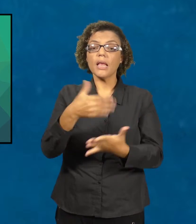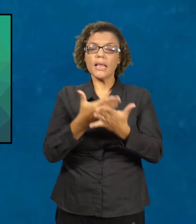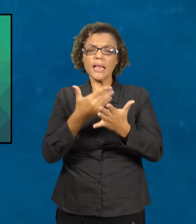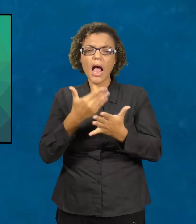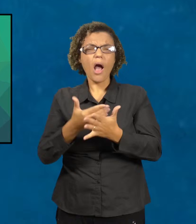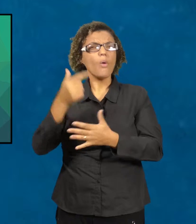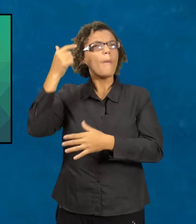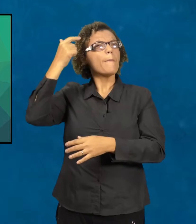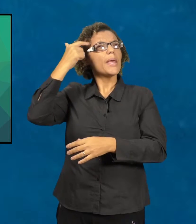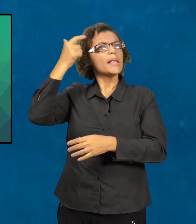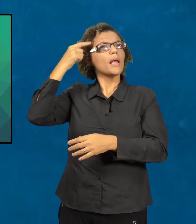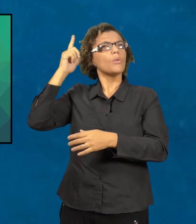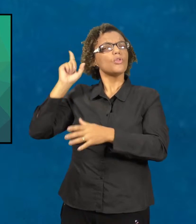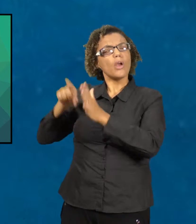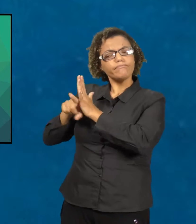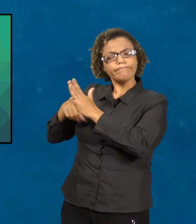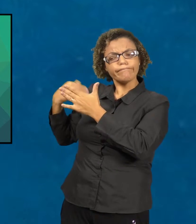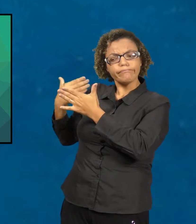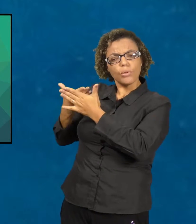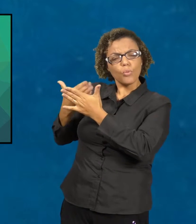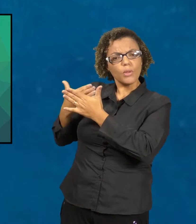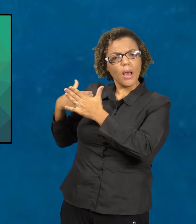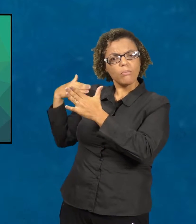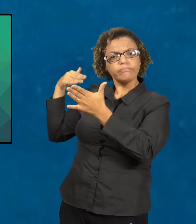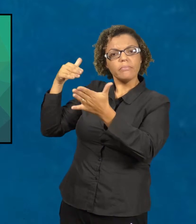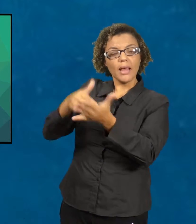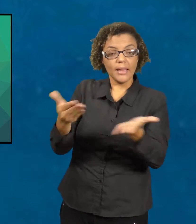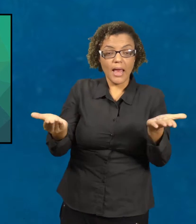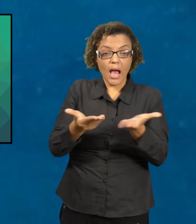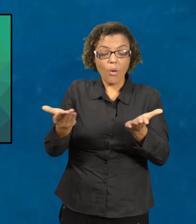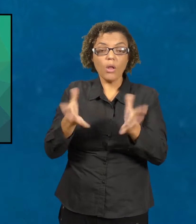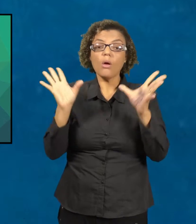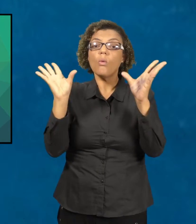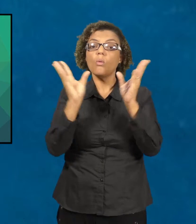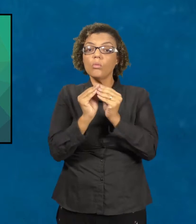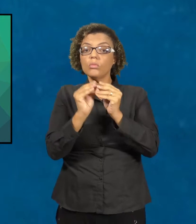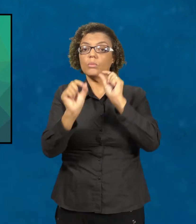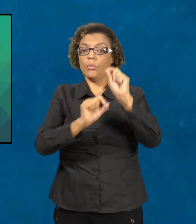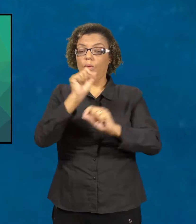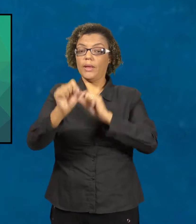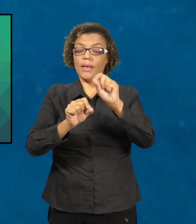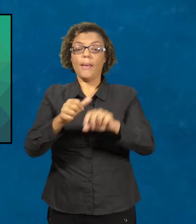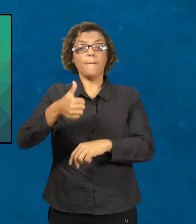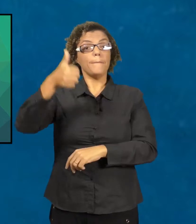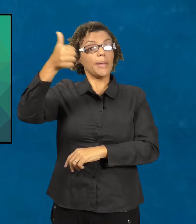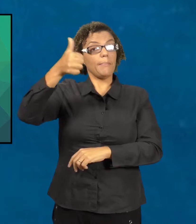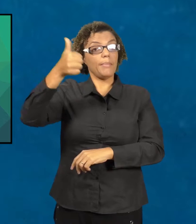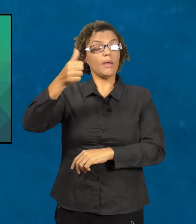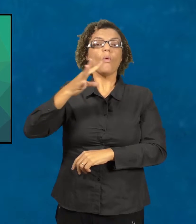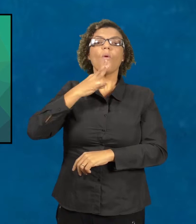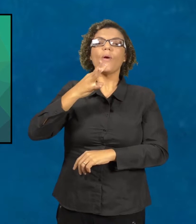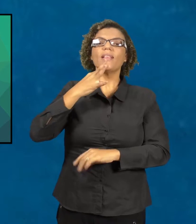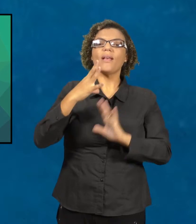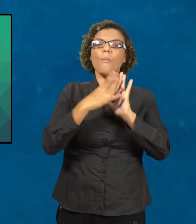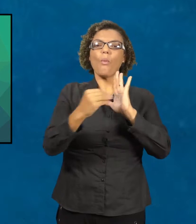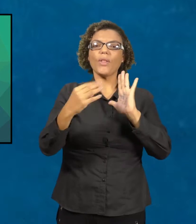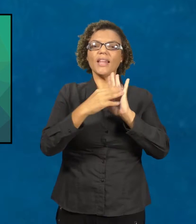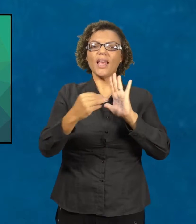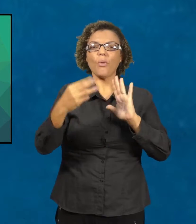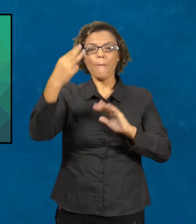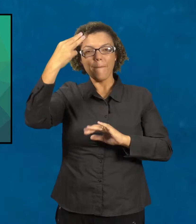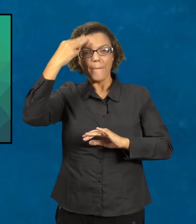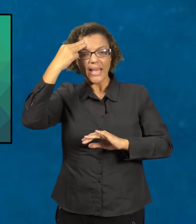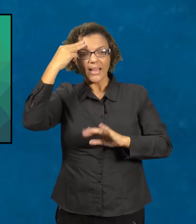até este momento, podemos concluir o seguinte. Primeiro, conhecer os modelos mentais dos alunos para um